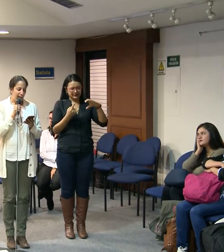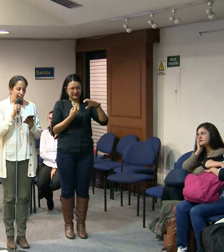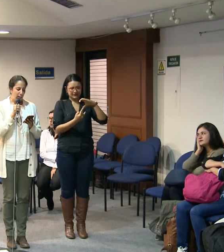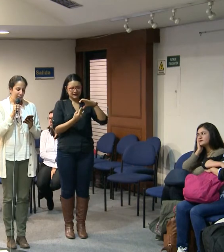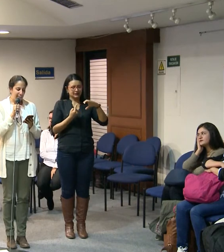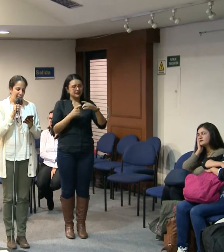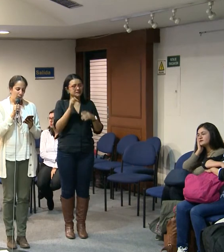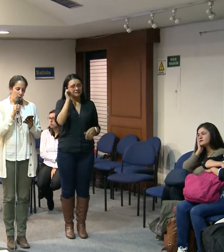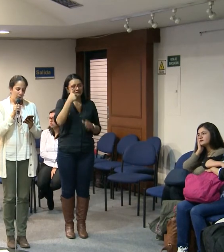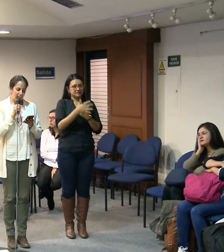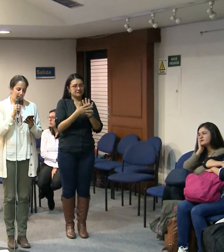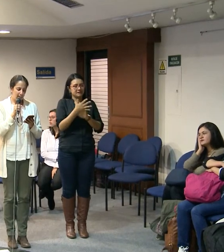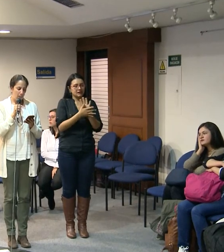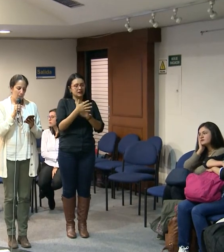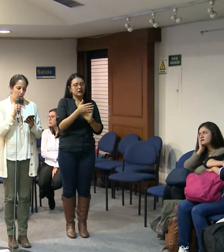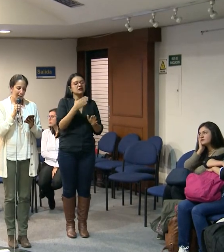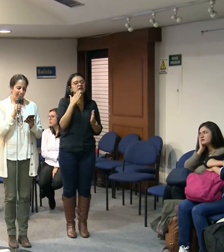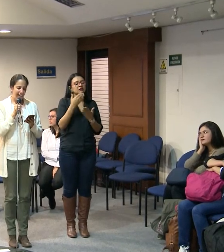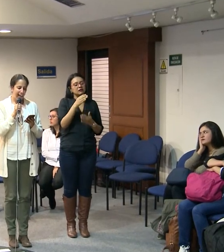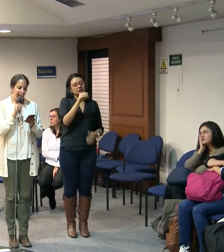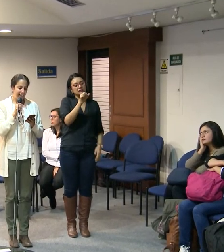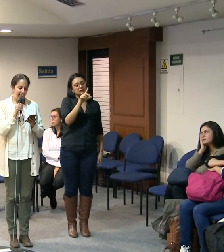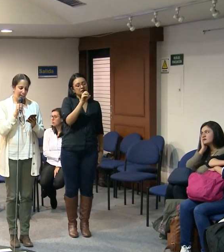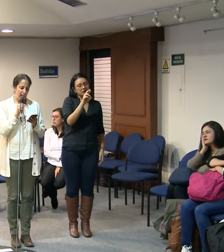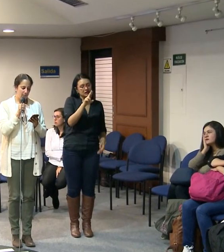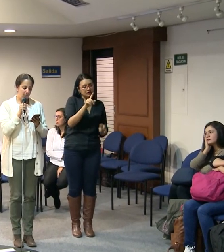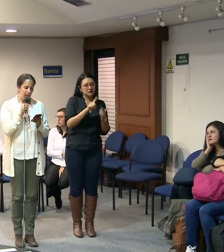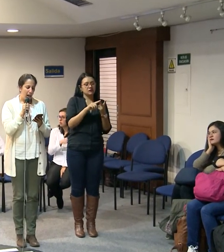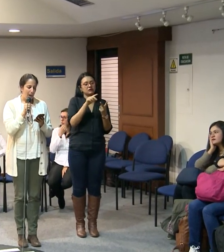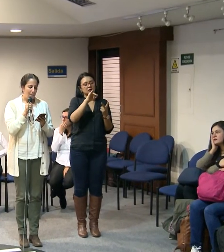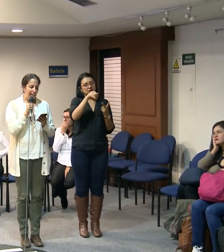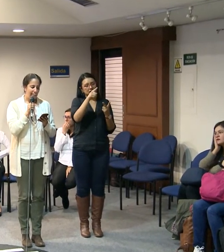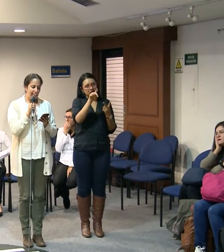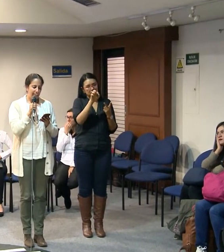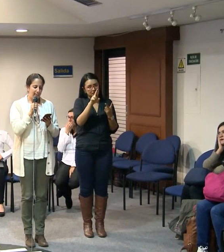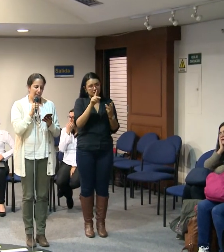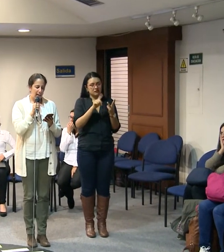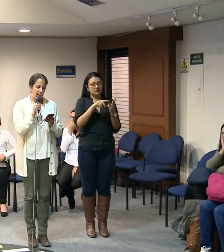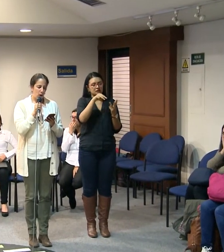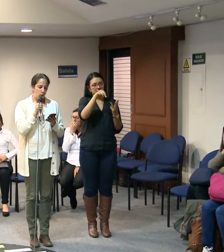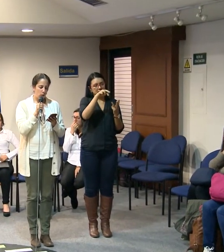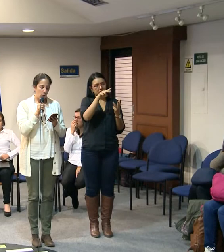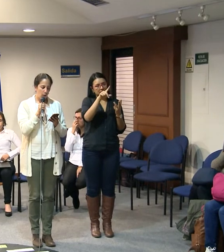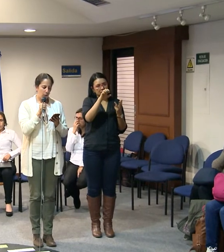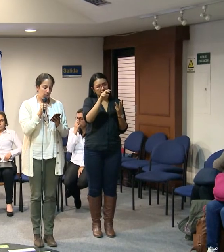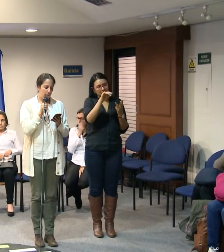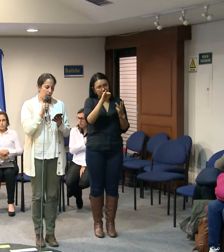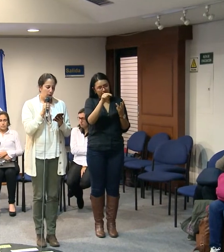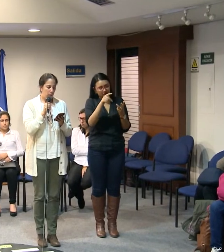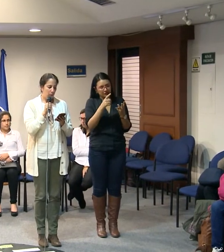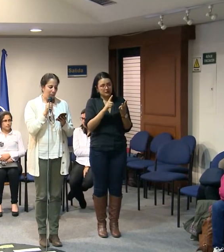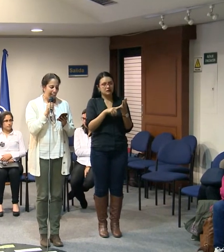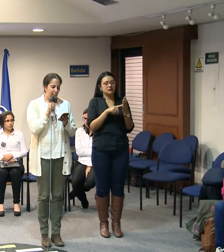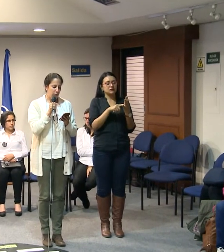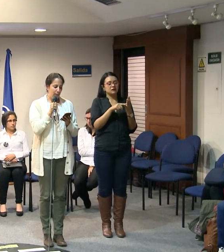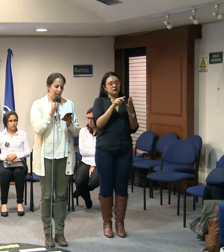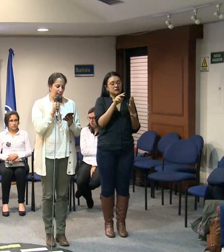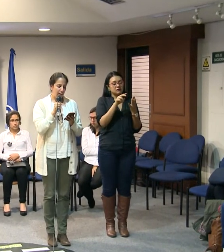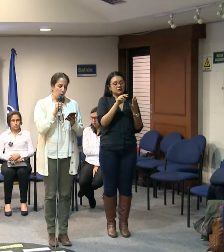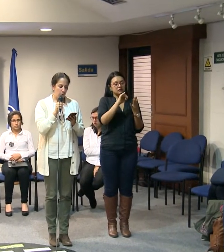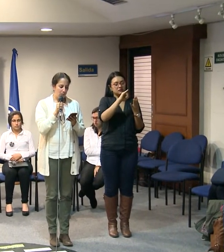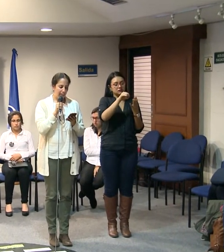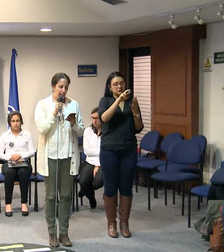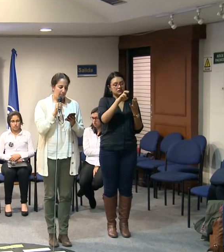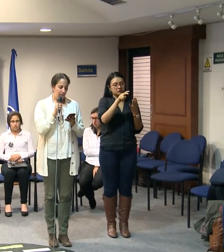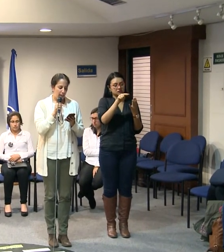son Carol Giselle Cortés, Paula Andrea Herrera, Marilyn Tatiana Osorio, Juliet